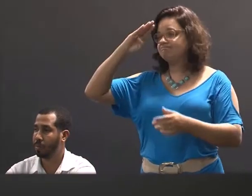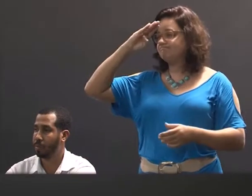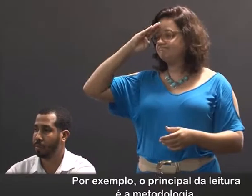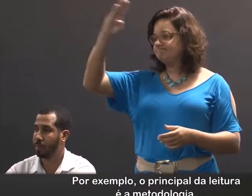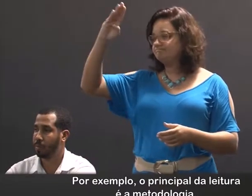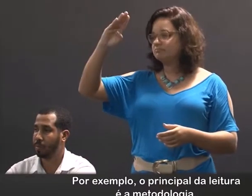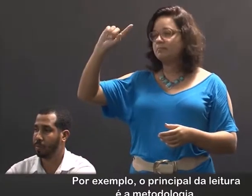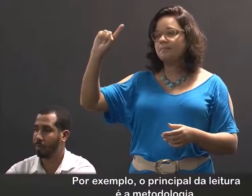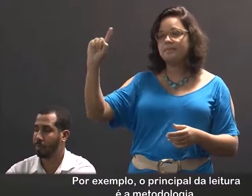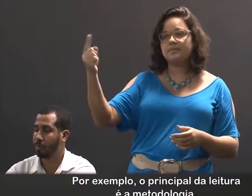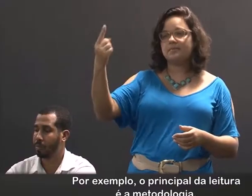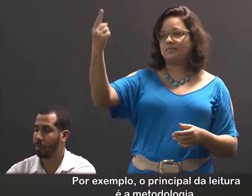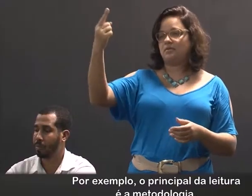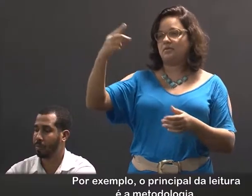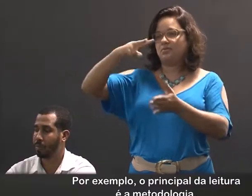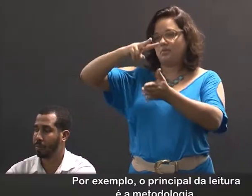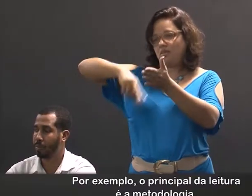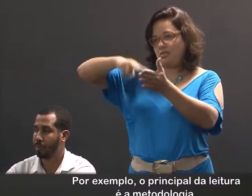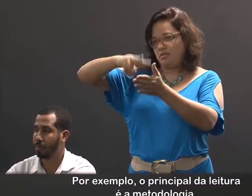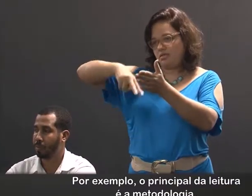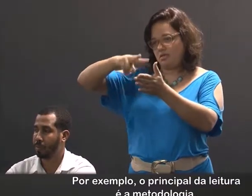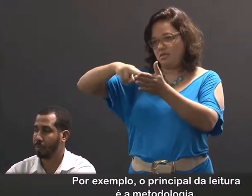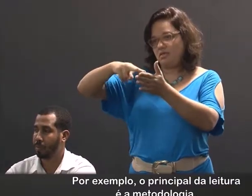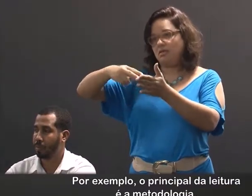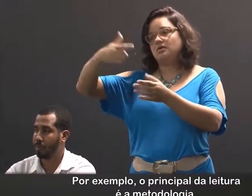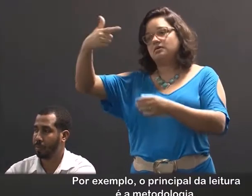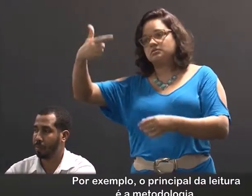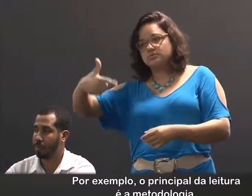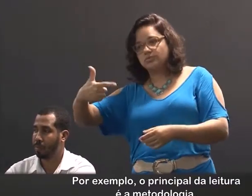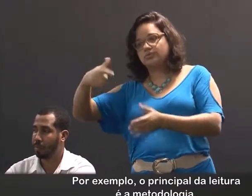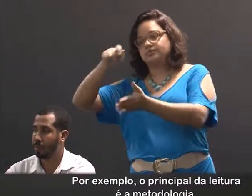Por exemplo, o principal da leitura é a